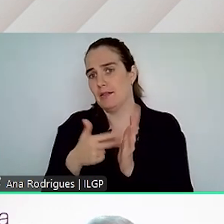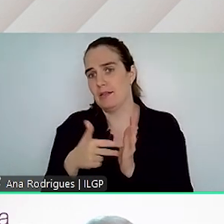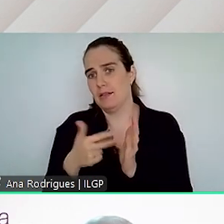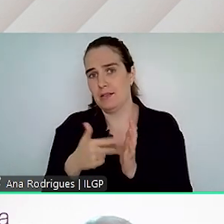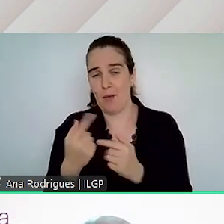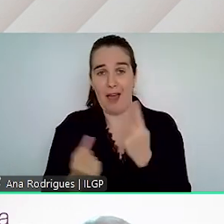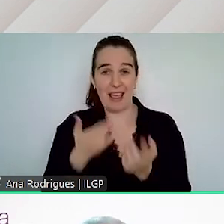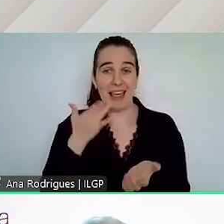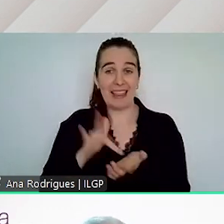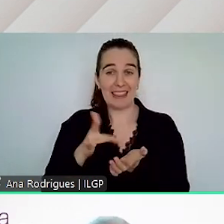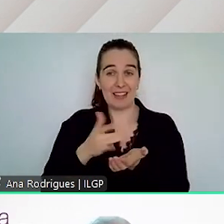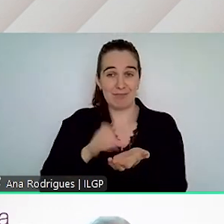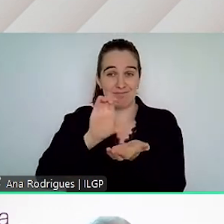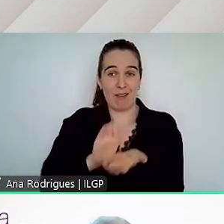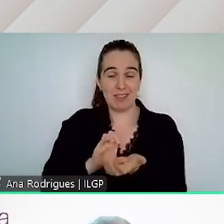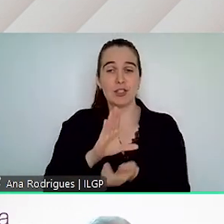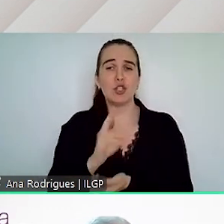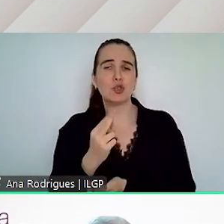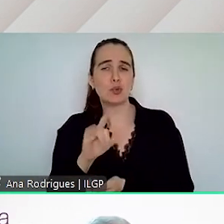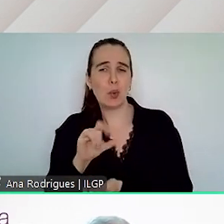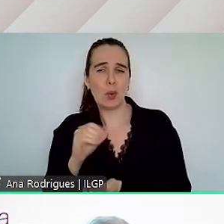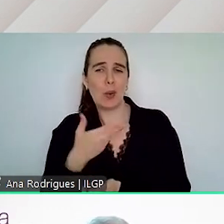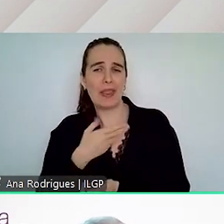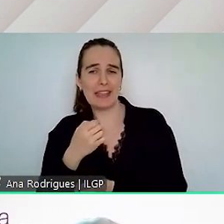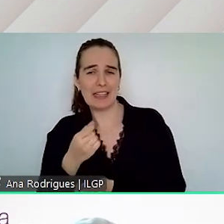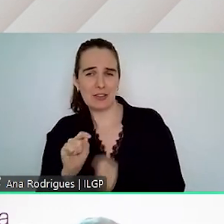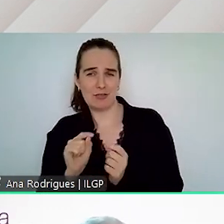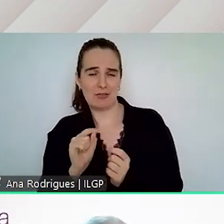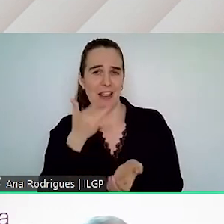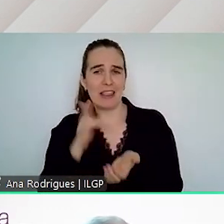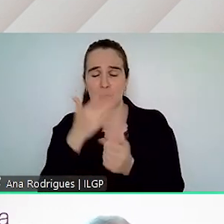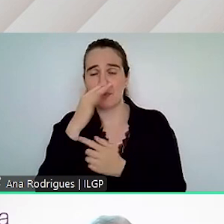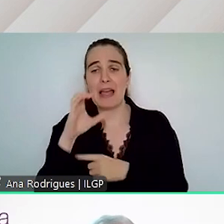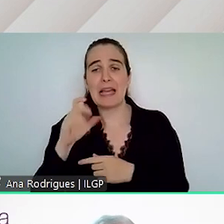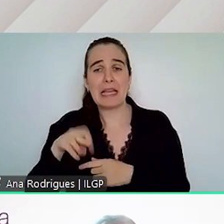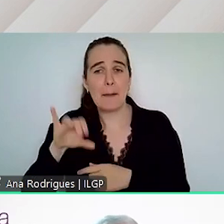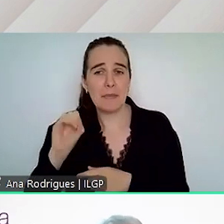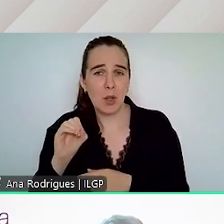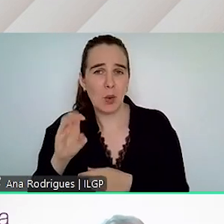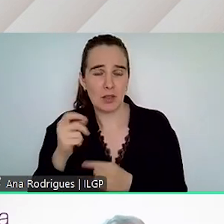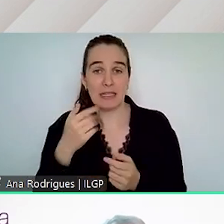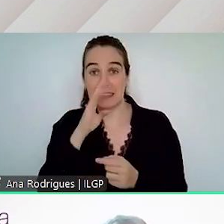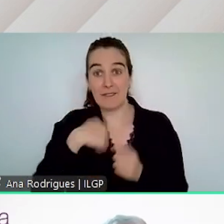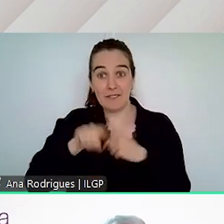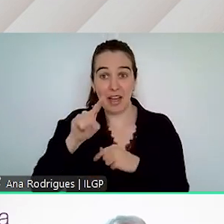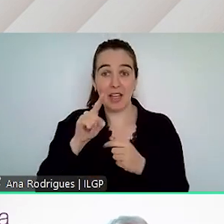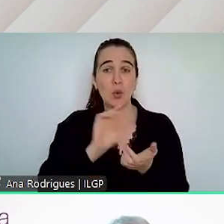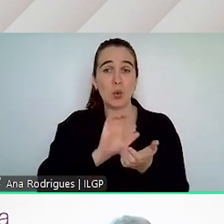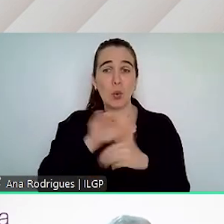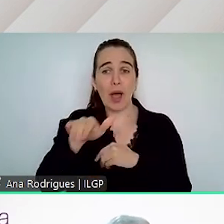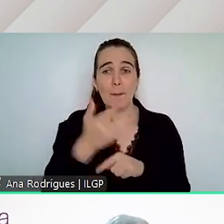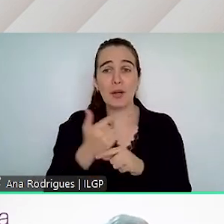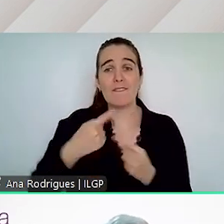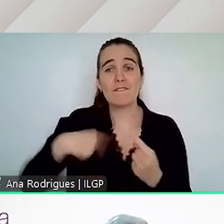romances do Júlio Diniz e todos esses clássicos do Camilo Castelo Branco. A volta do correio é porque o correio passava uma vez